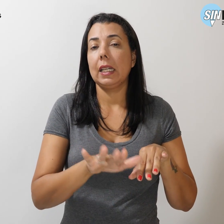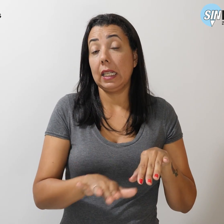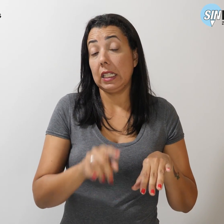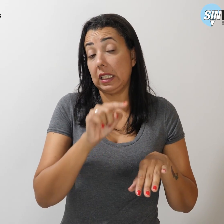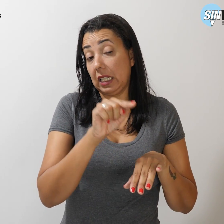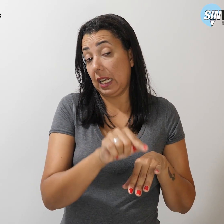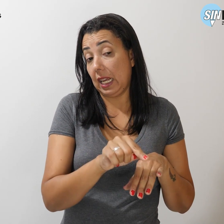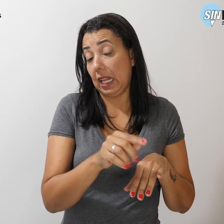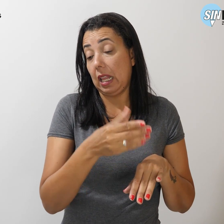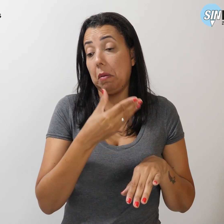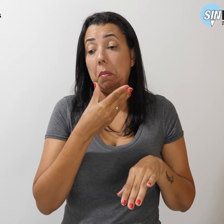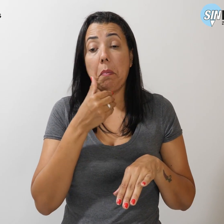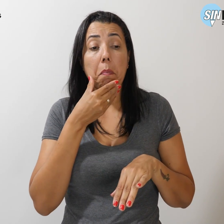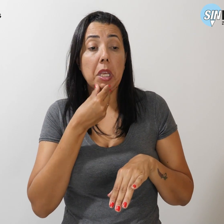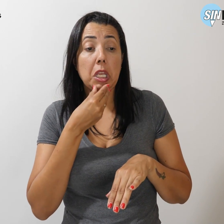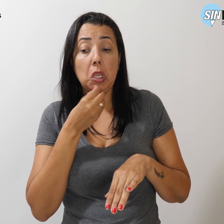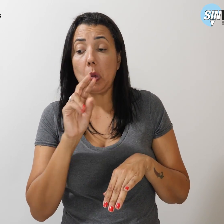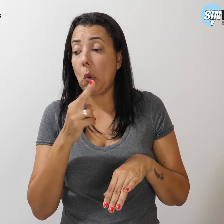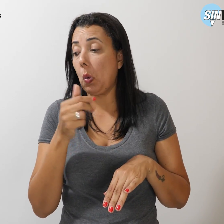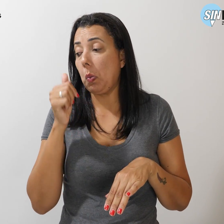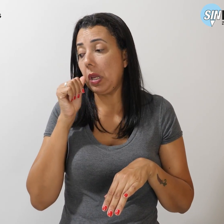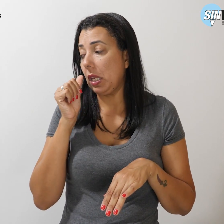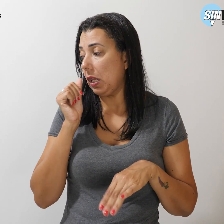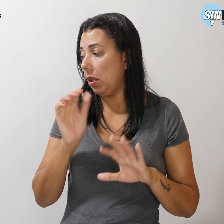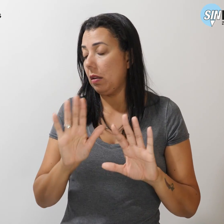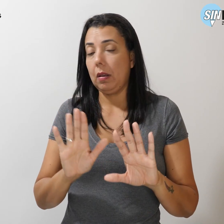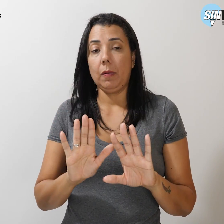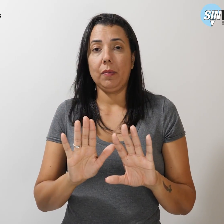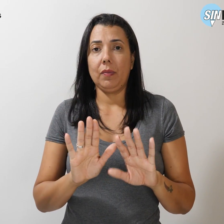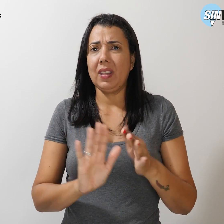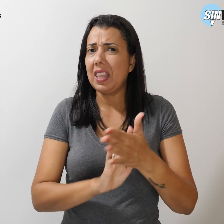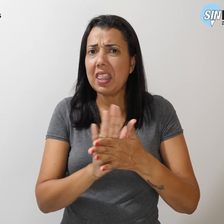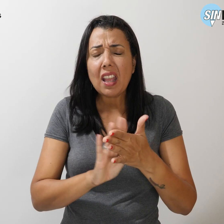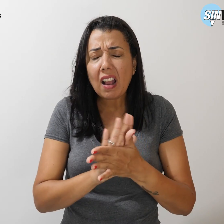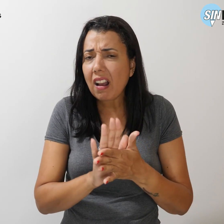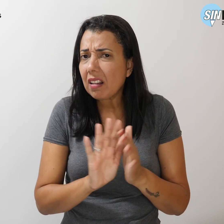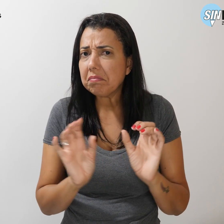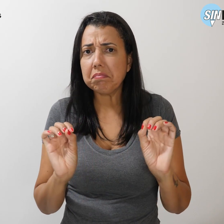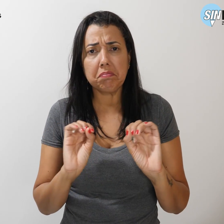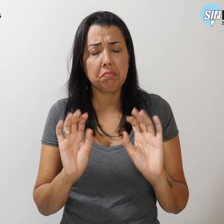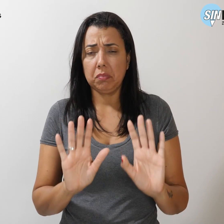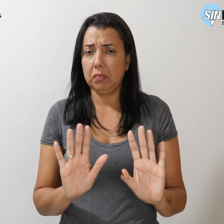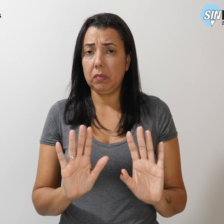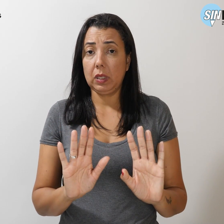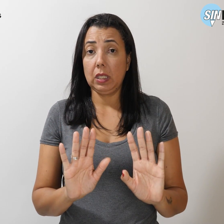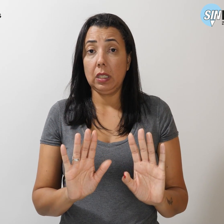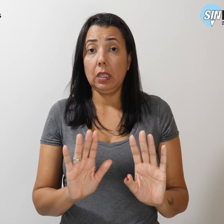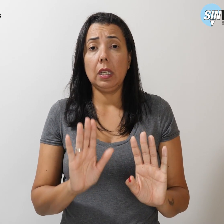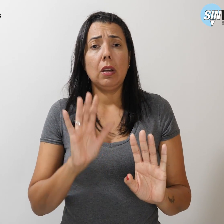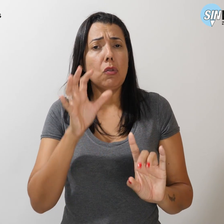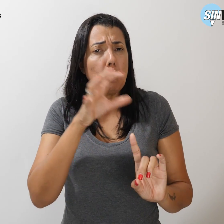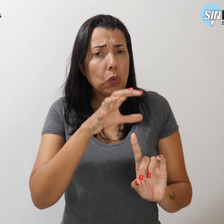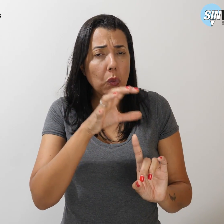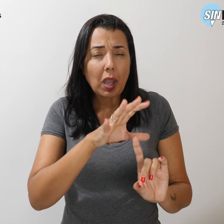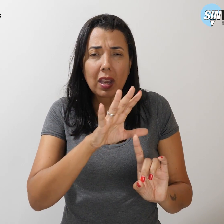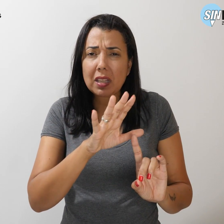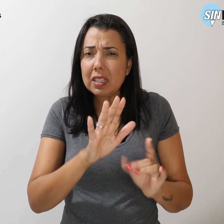não é menino ou menina. E não é nada disso. Não influenciamos a